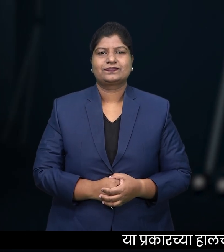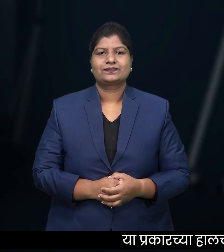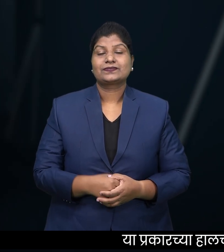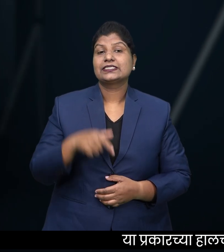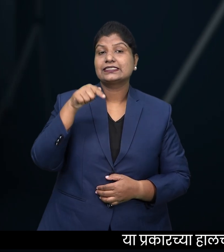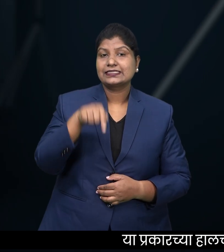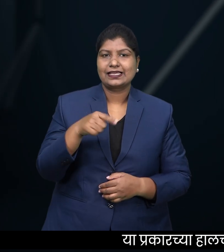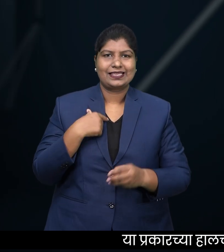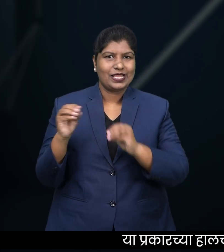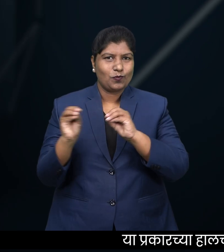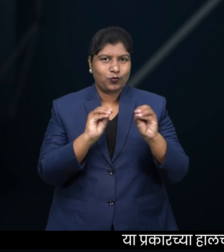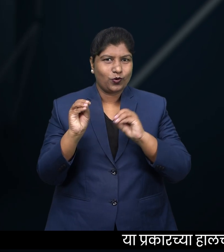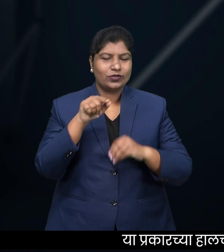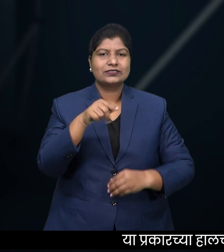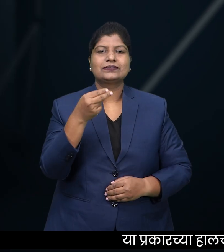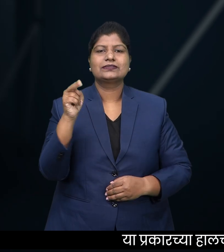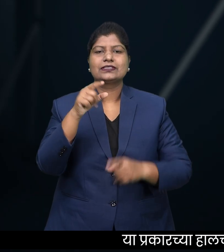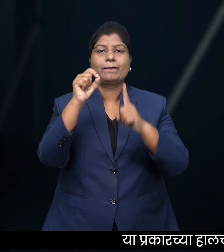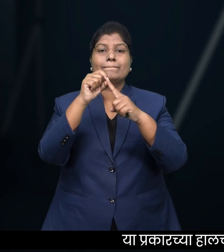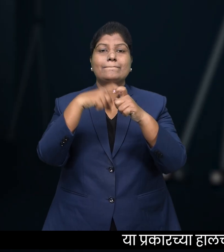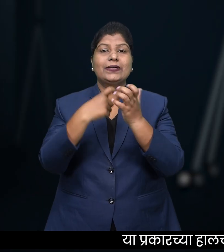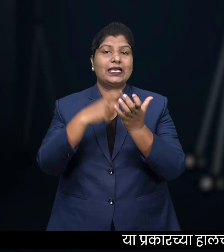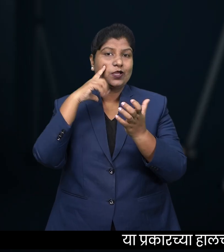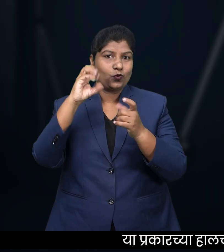या प्रकारच्या हालचालीला आवर्त गती म्हणतात.